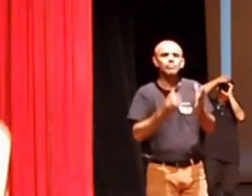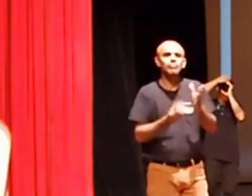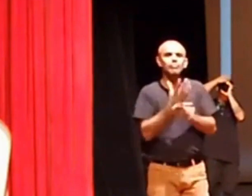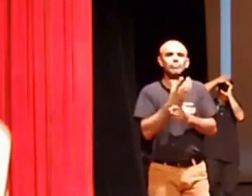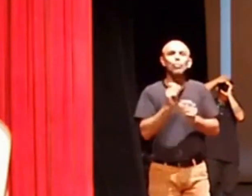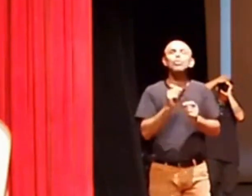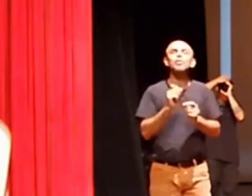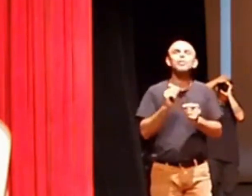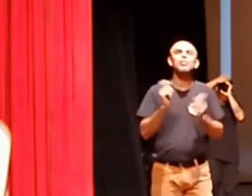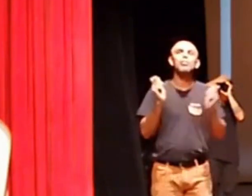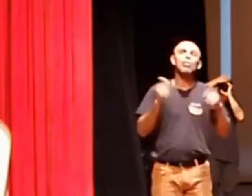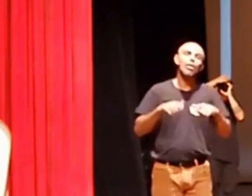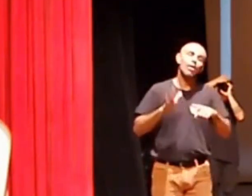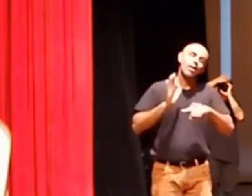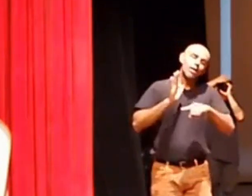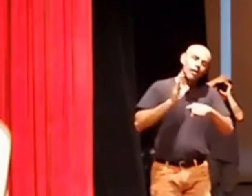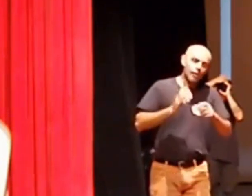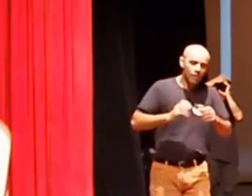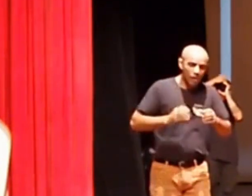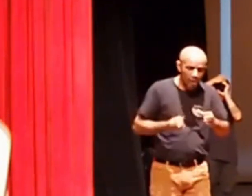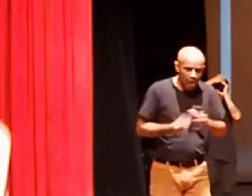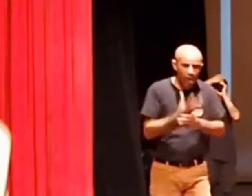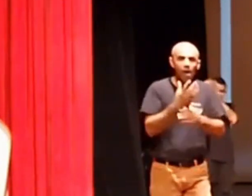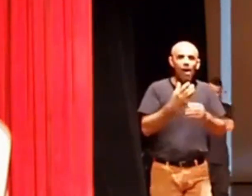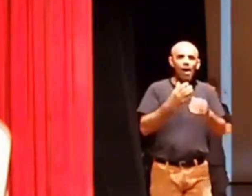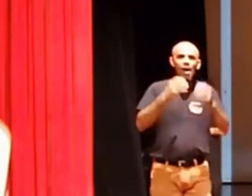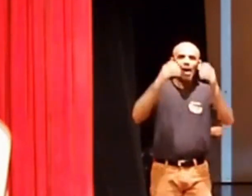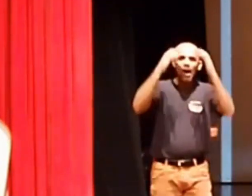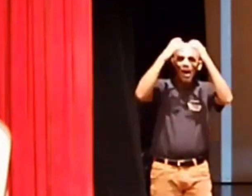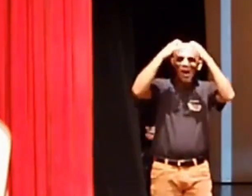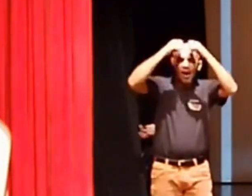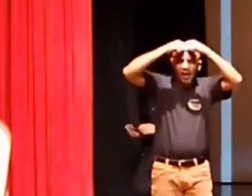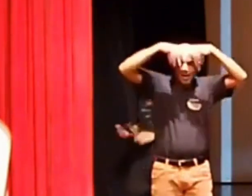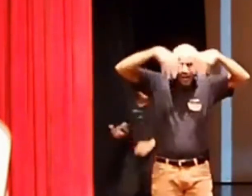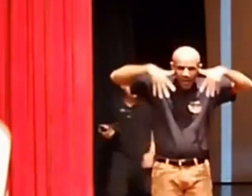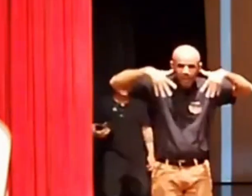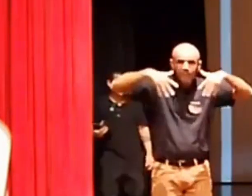a causar? Déficit no sistema nervoso central.